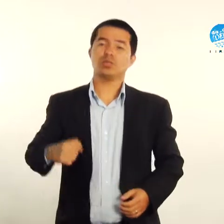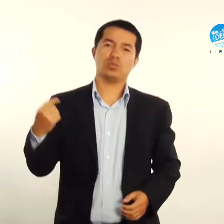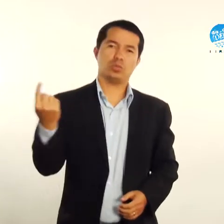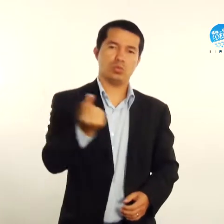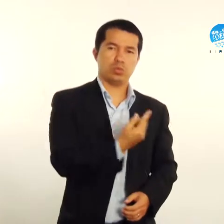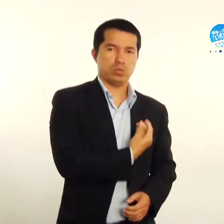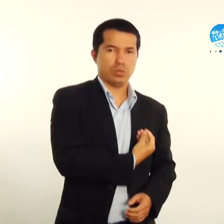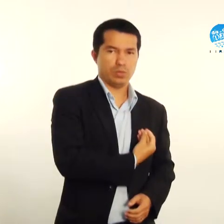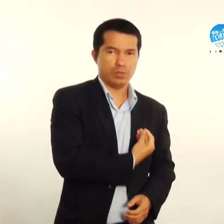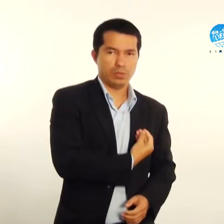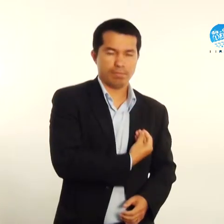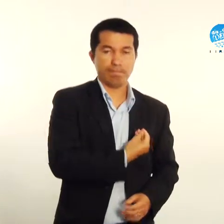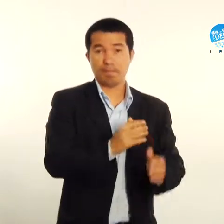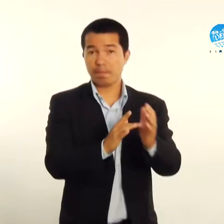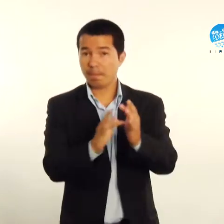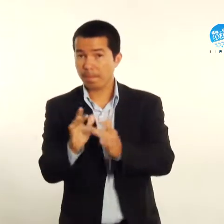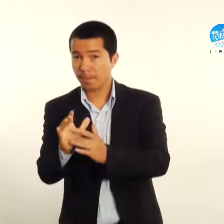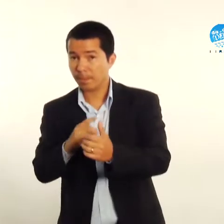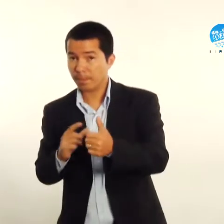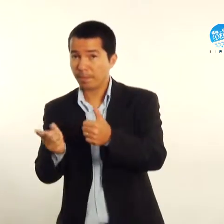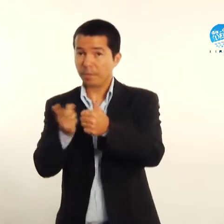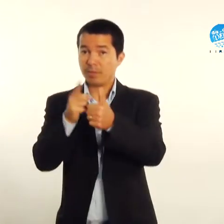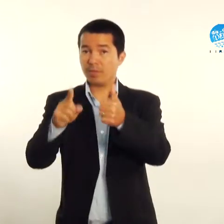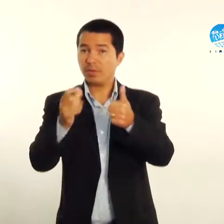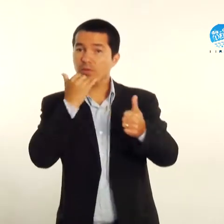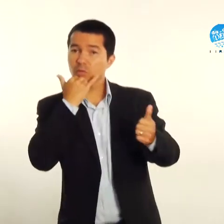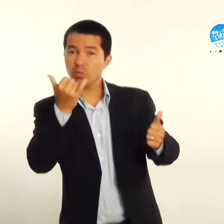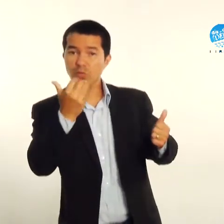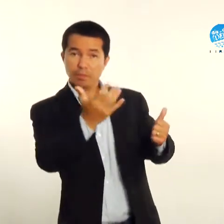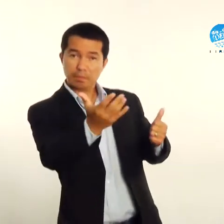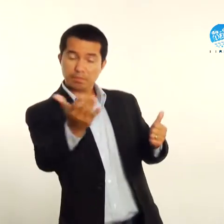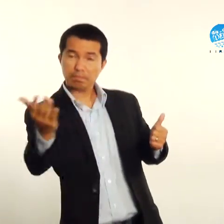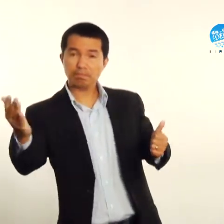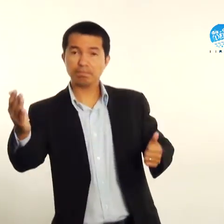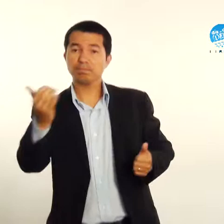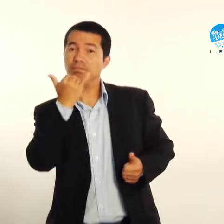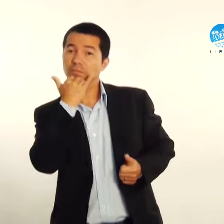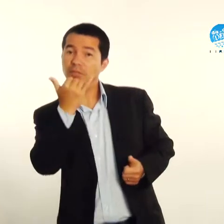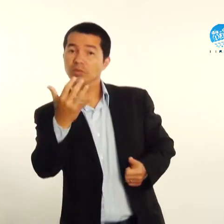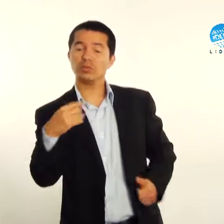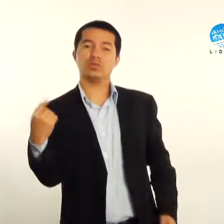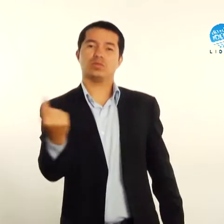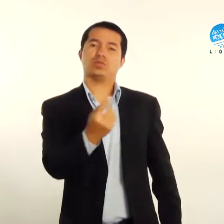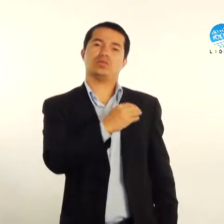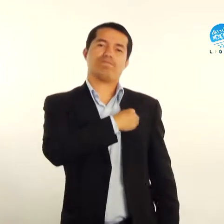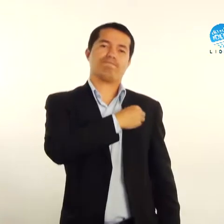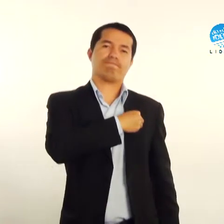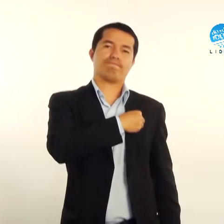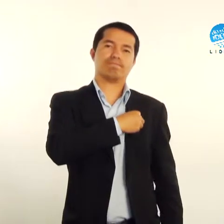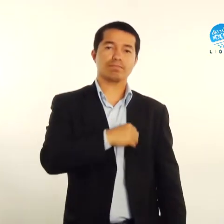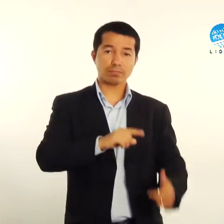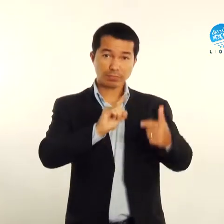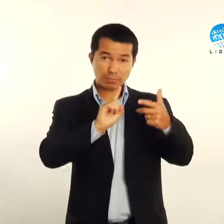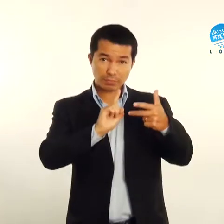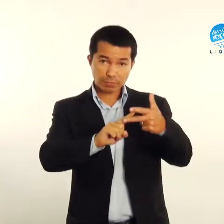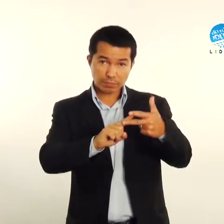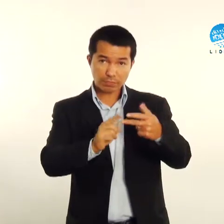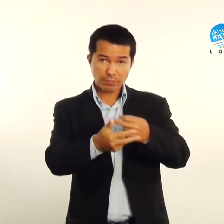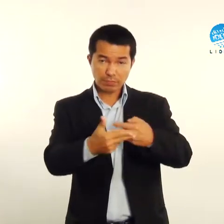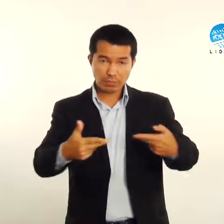quando Jesus entra, a primeira coisa que Ele faz é perdão. Ele perdoa os nossos pecados. E a segunda